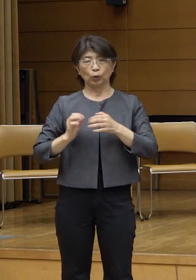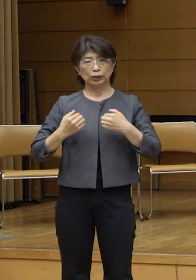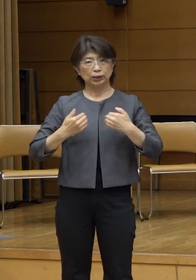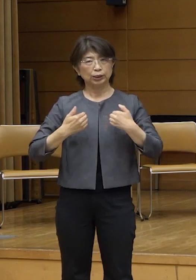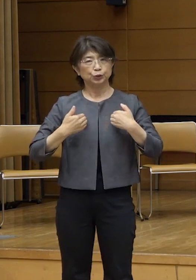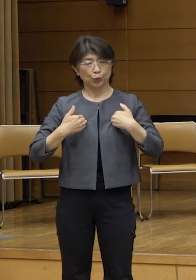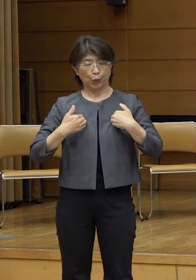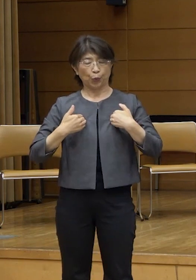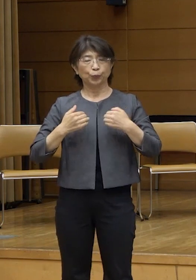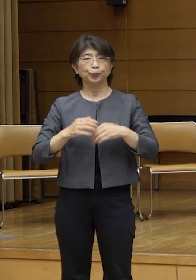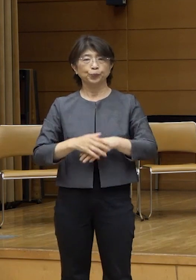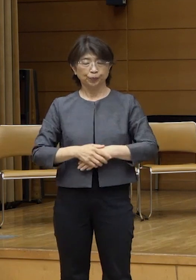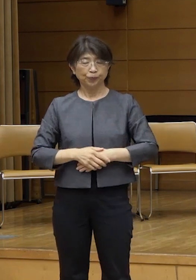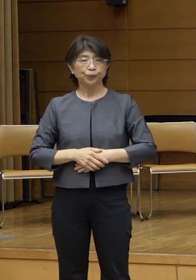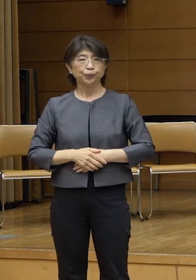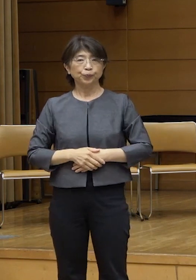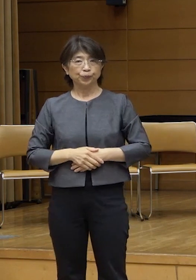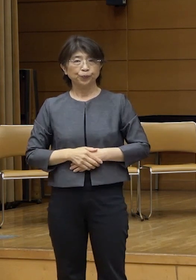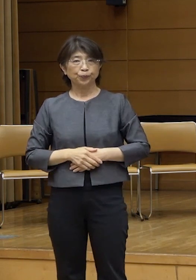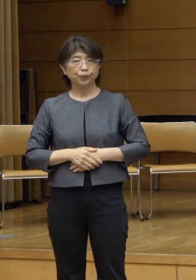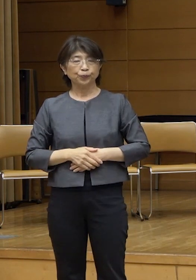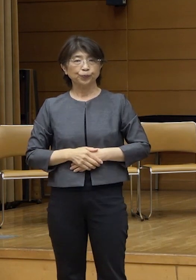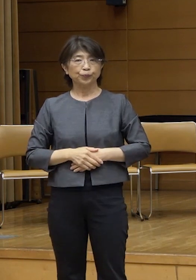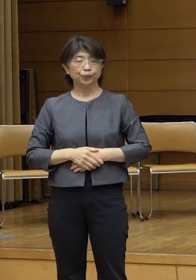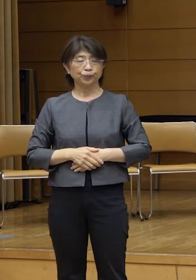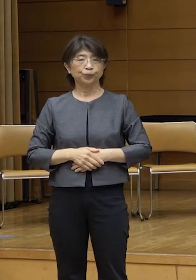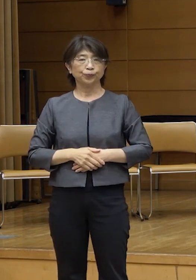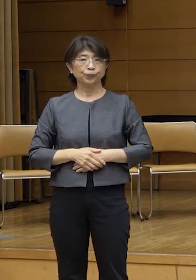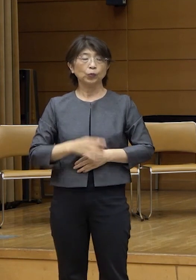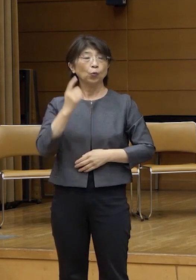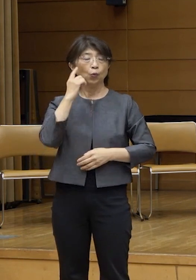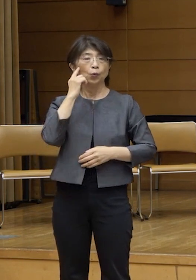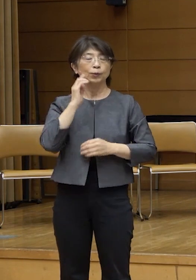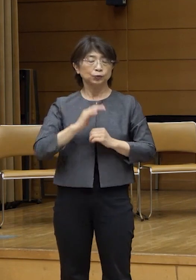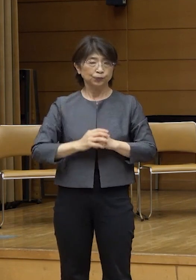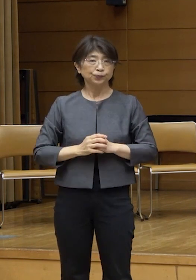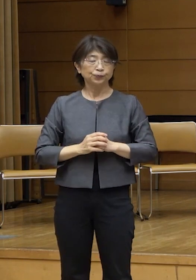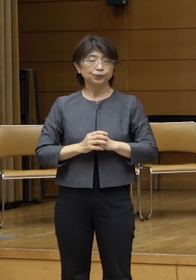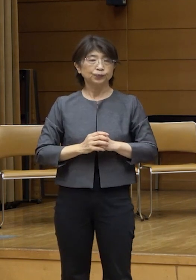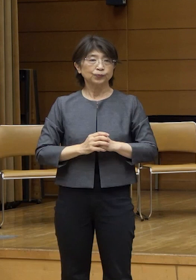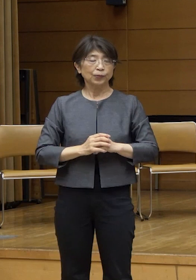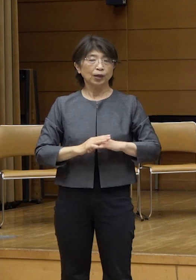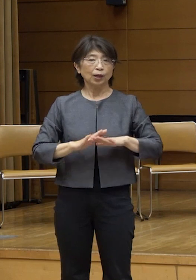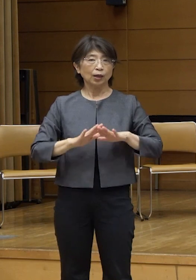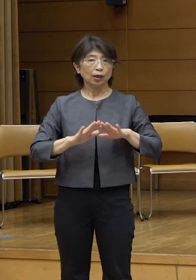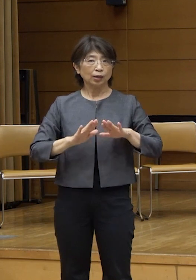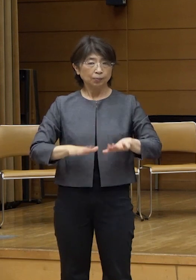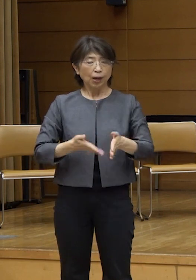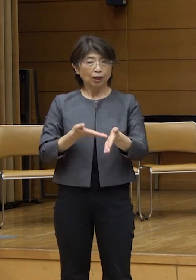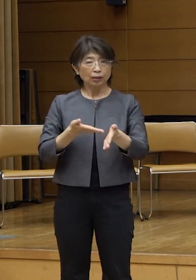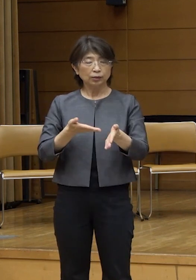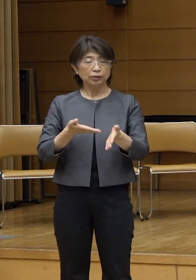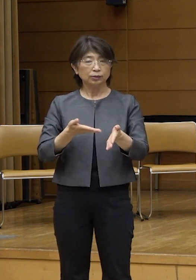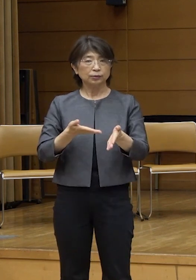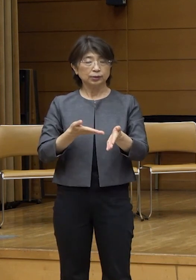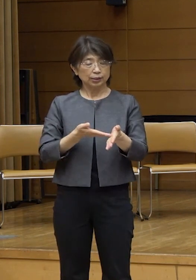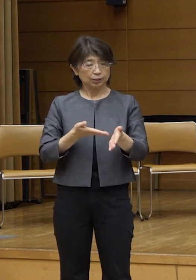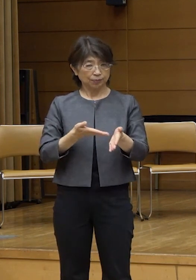まあ、引き続きやっていかなくちゃいけないだろうというふうに思います。それから今更の説明にもなりますけ